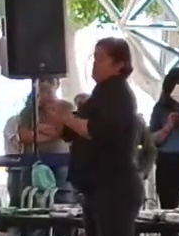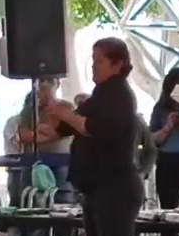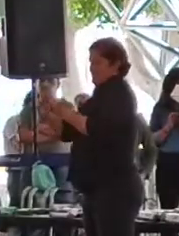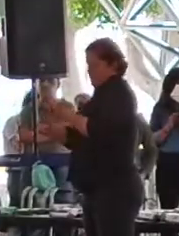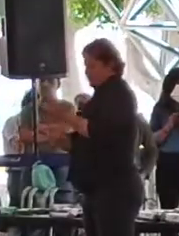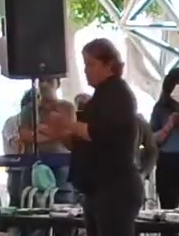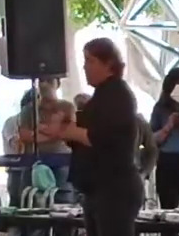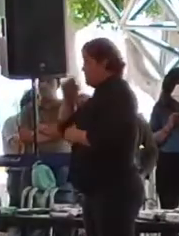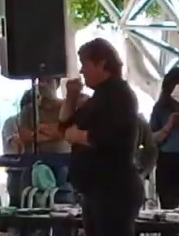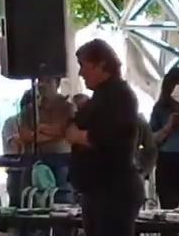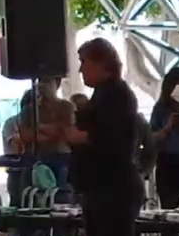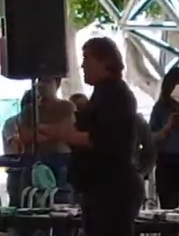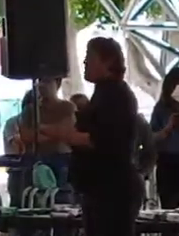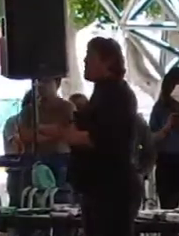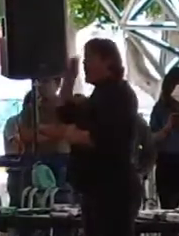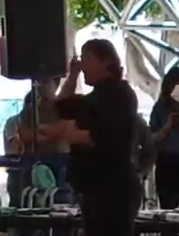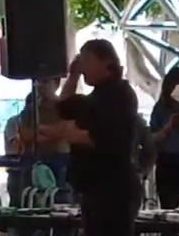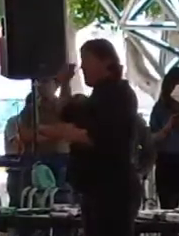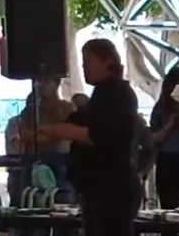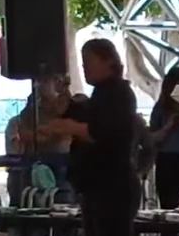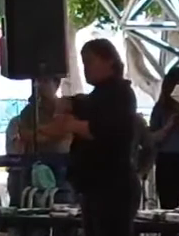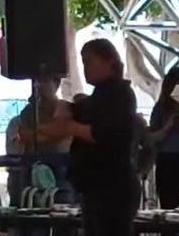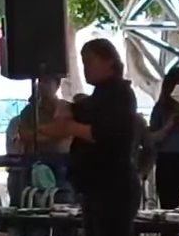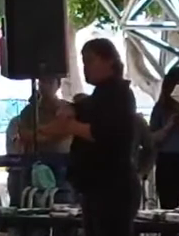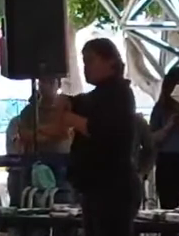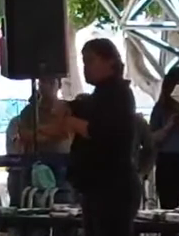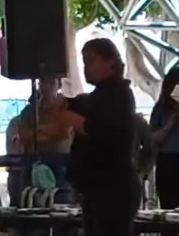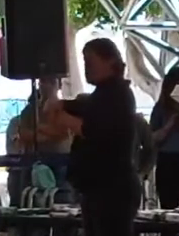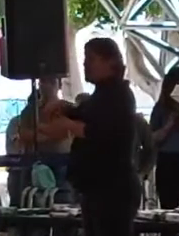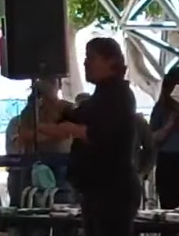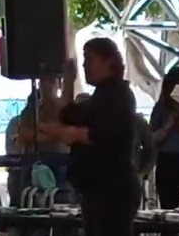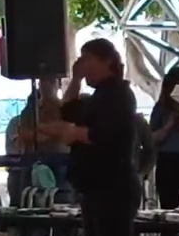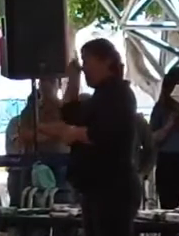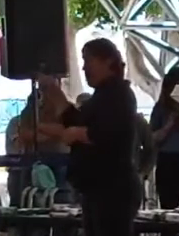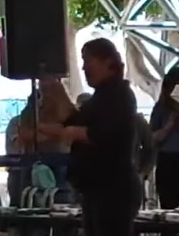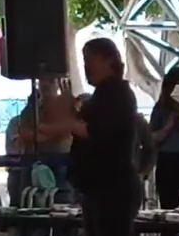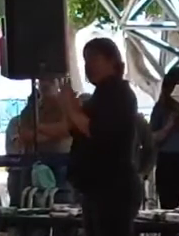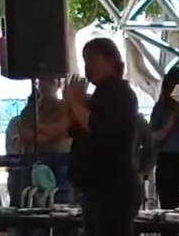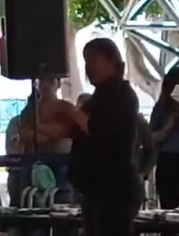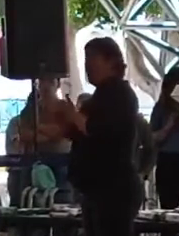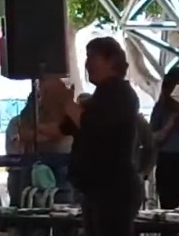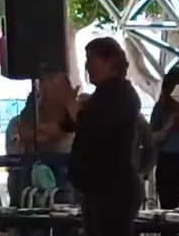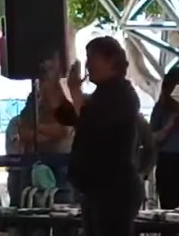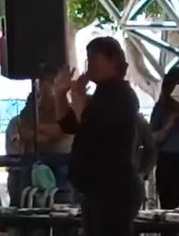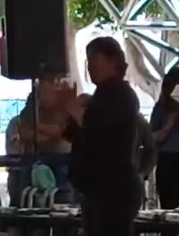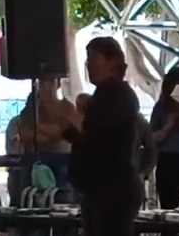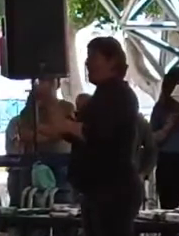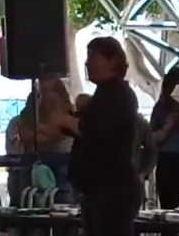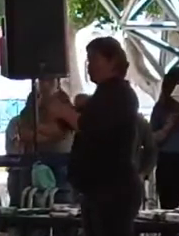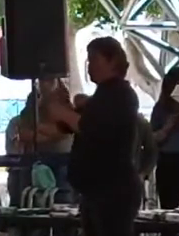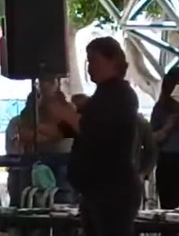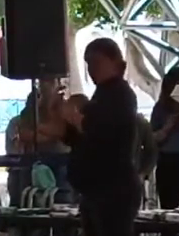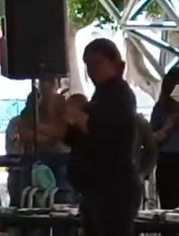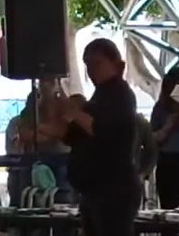el servicio de quinoterapia. Ya tenemos los caballos listos que fueron donados.